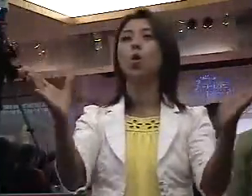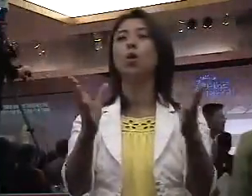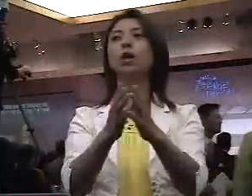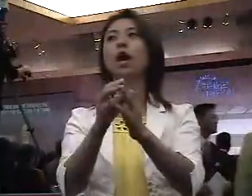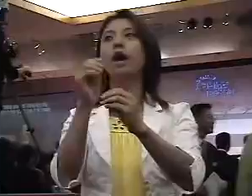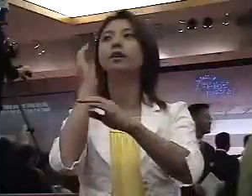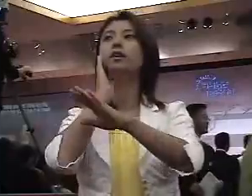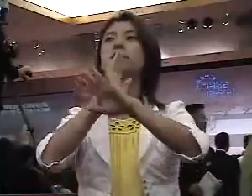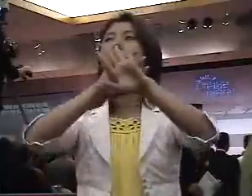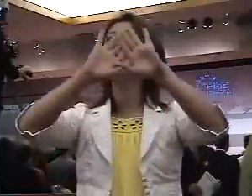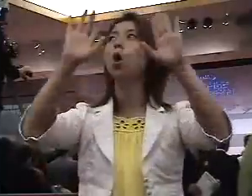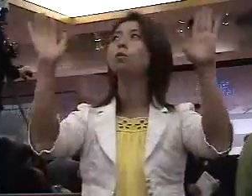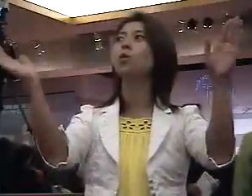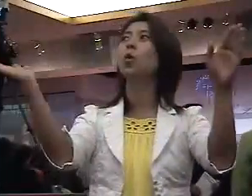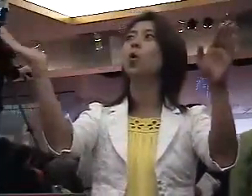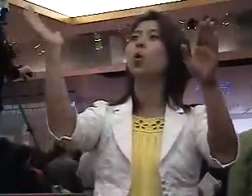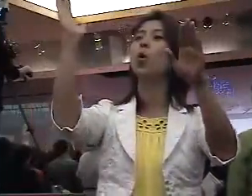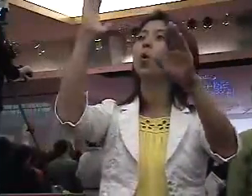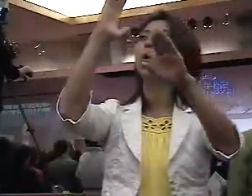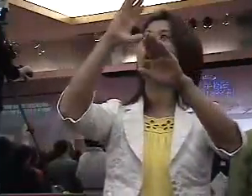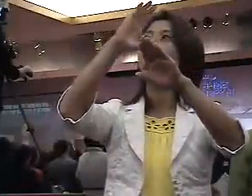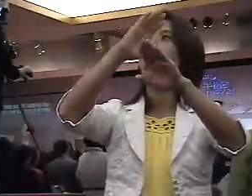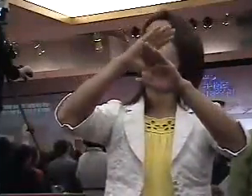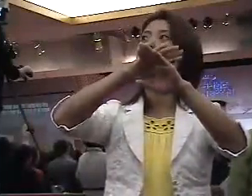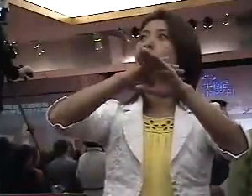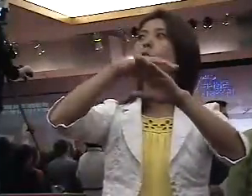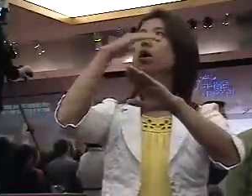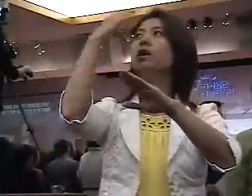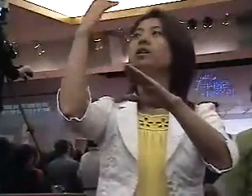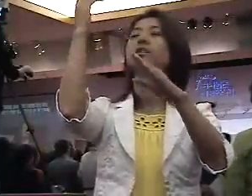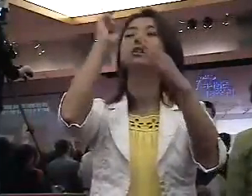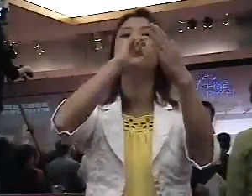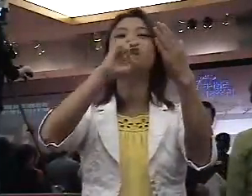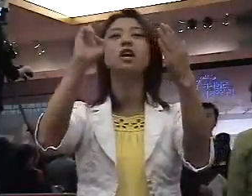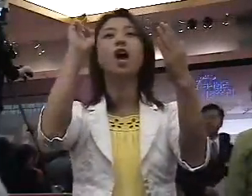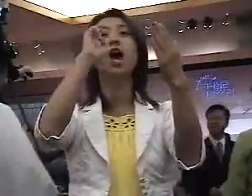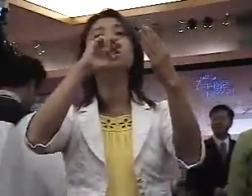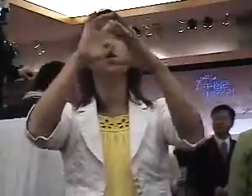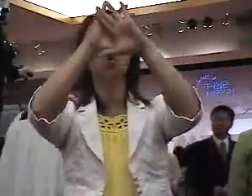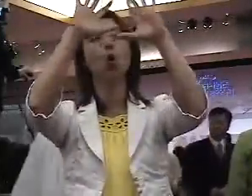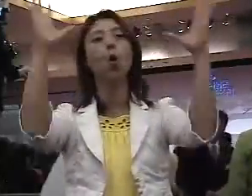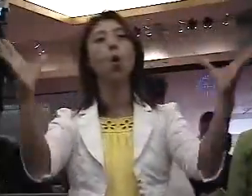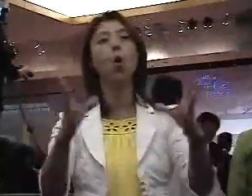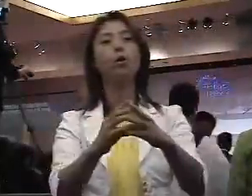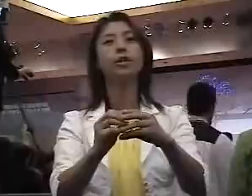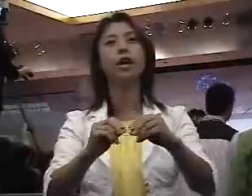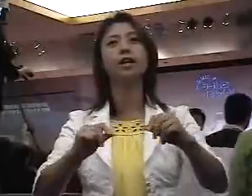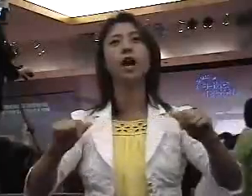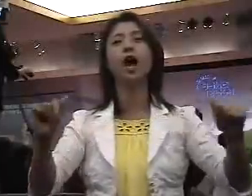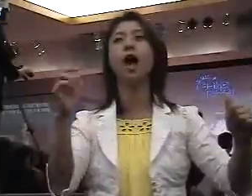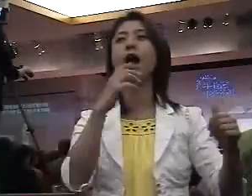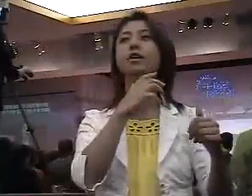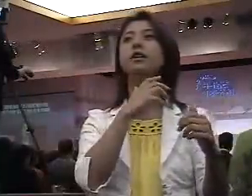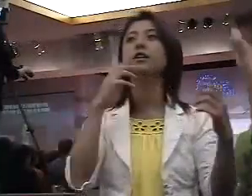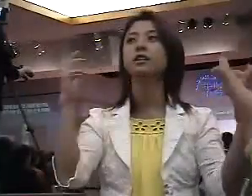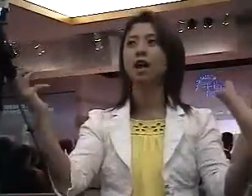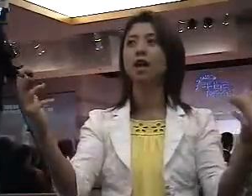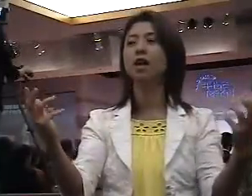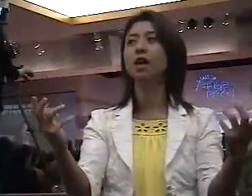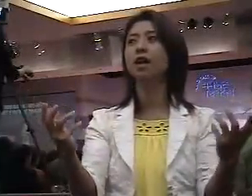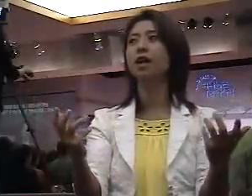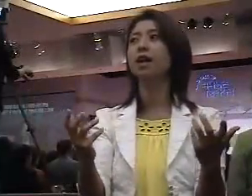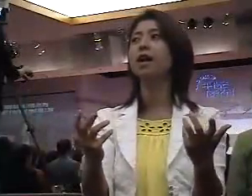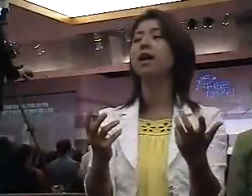영광 온 하늘 덮고 그 찬송 온 땅